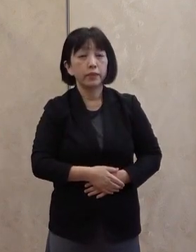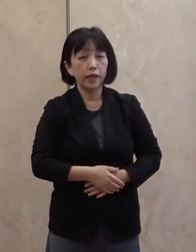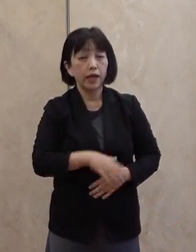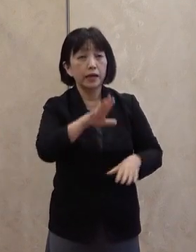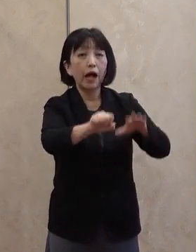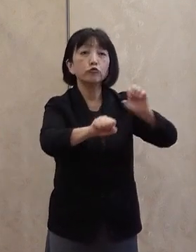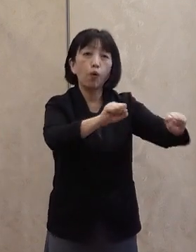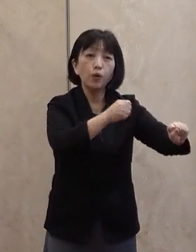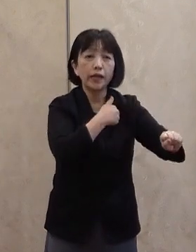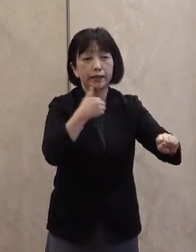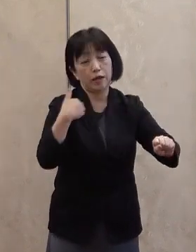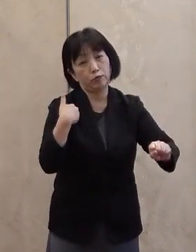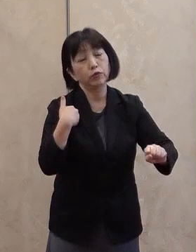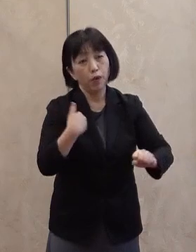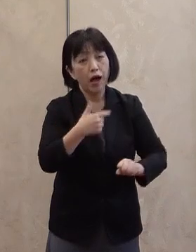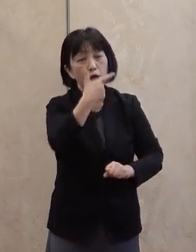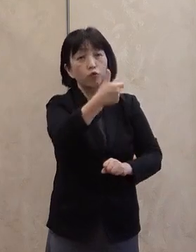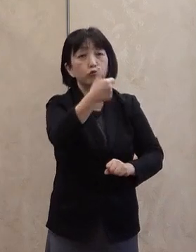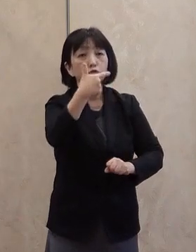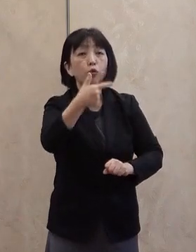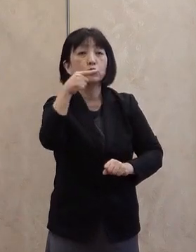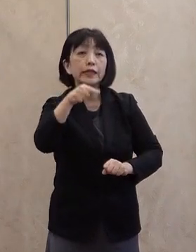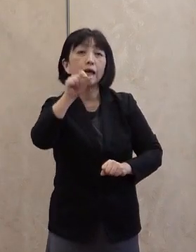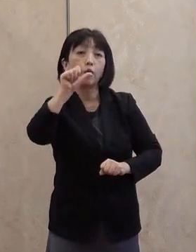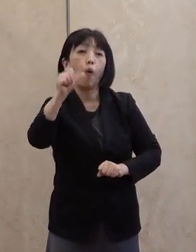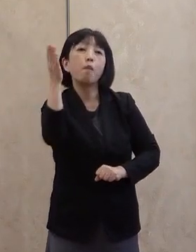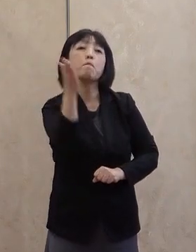くと 66.5% です。